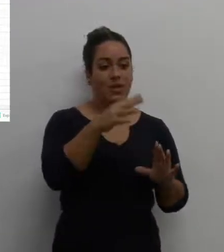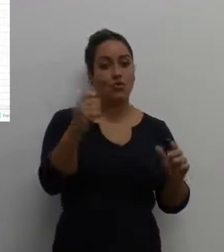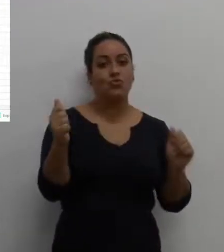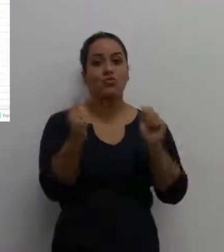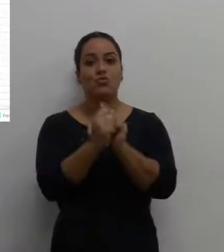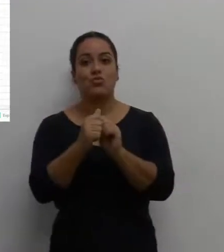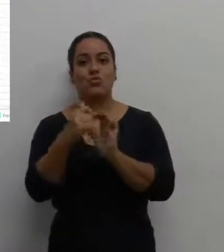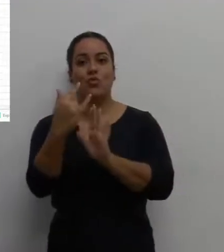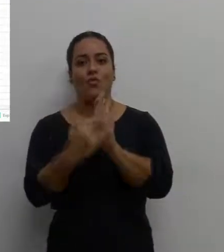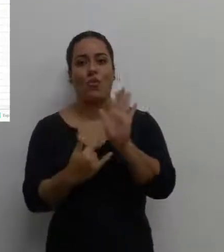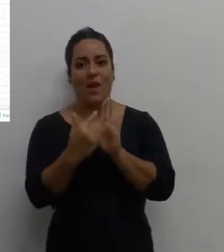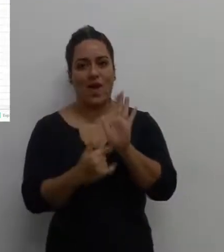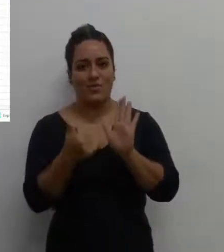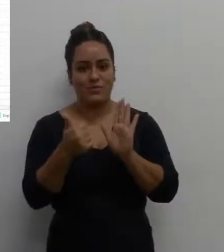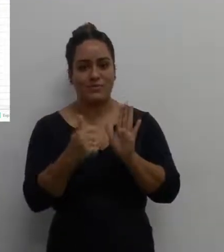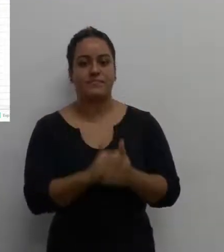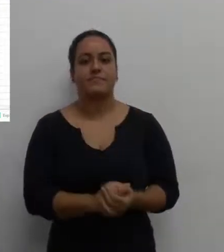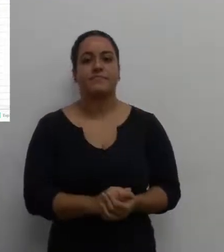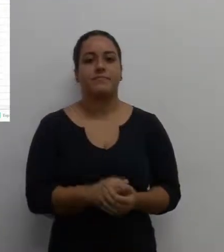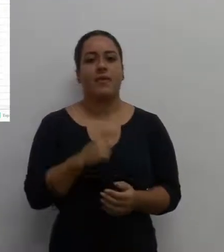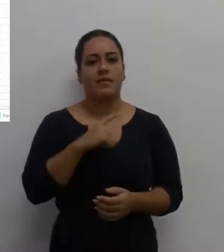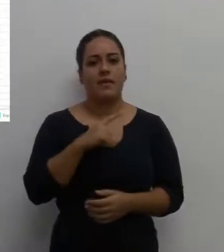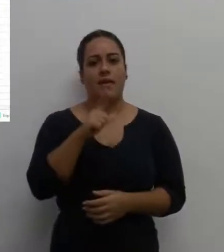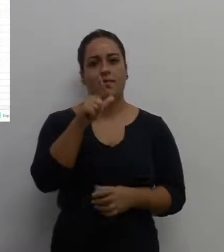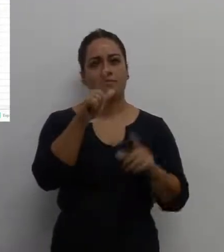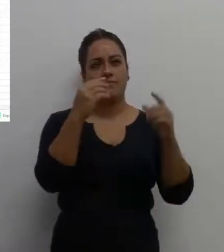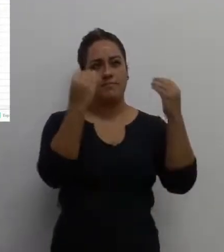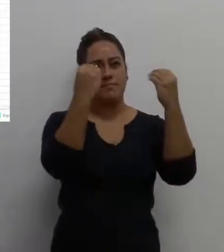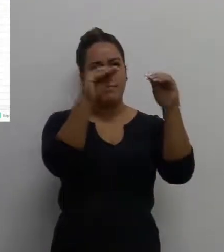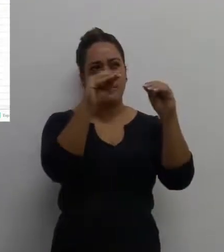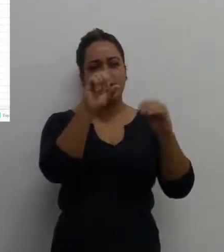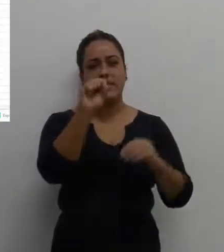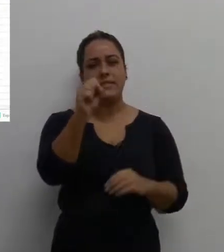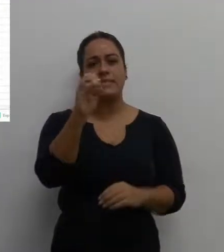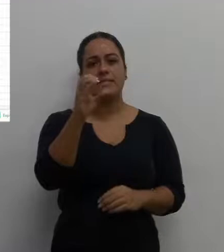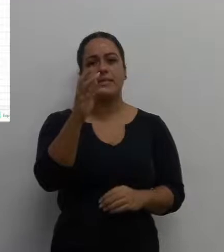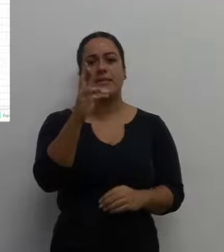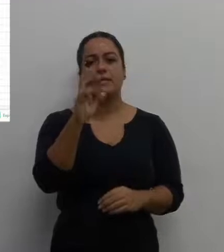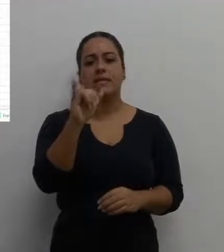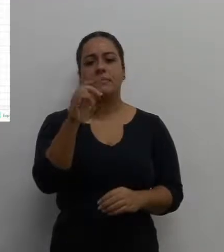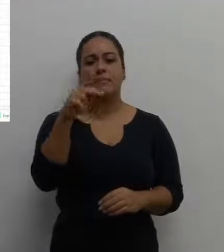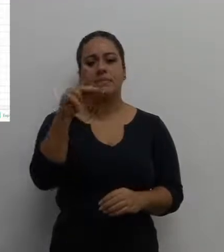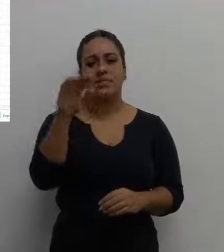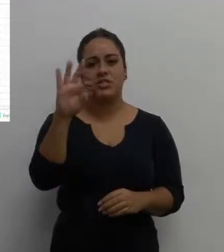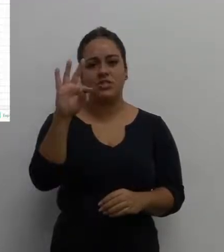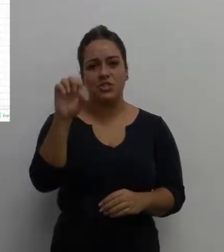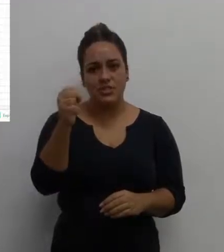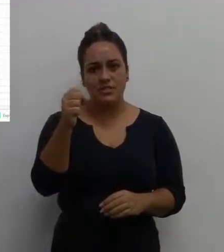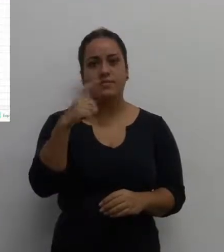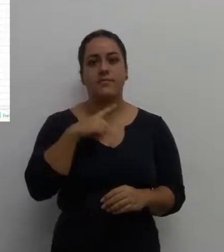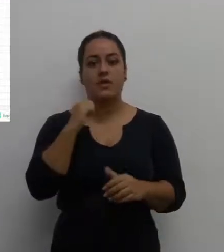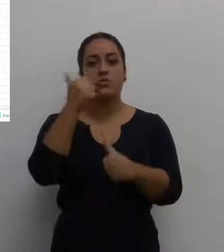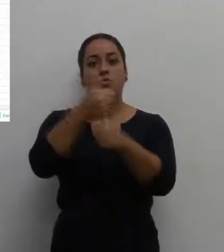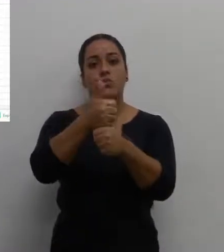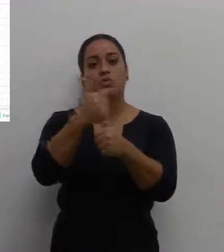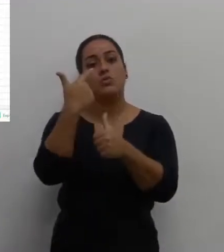determinado formulário, ok? Galeria de scripts, editor de scripts, a Google substituiu essas ferramentas